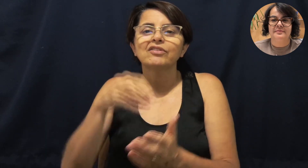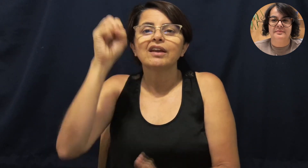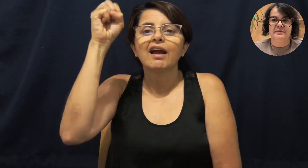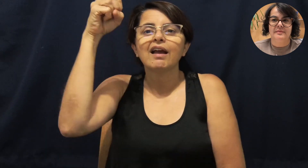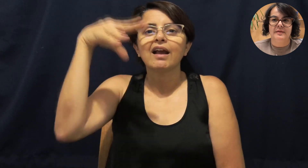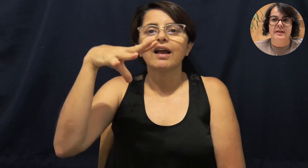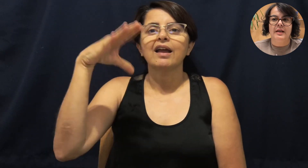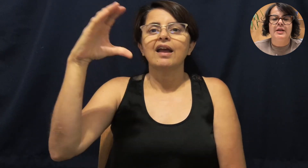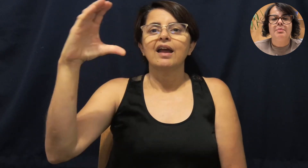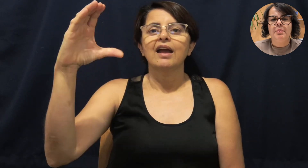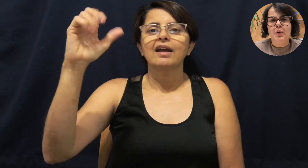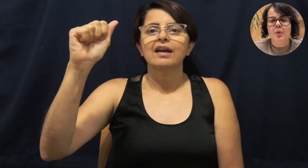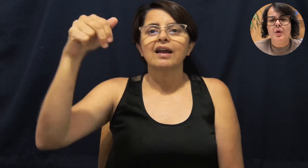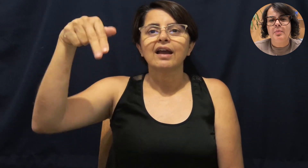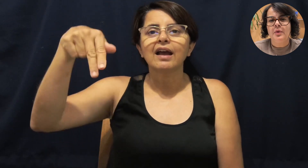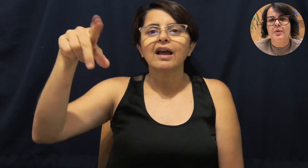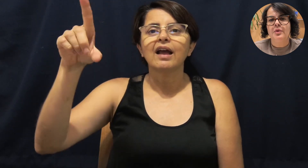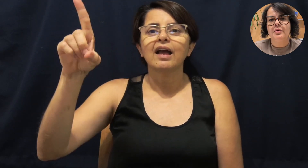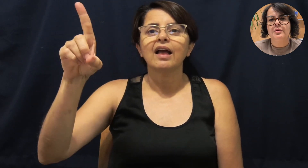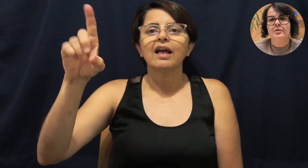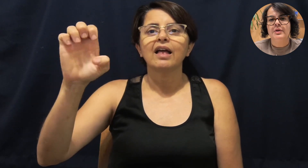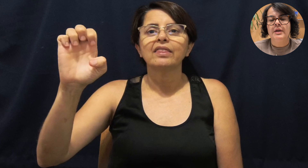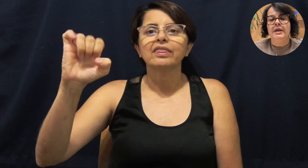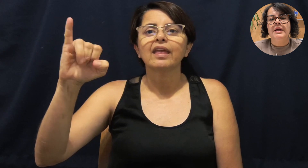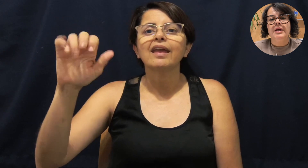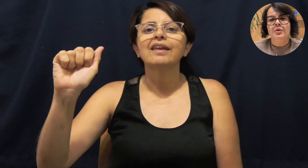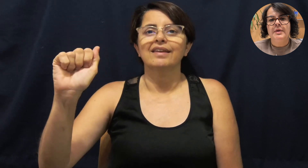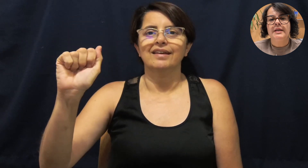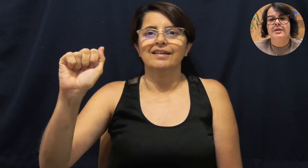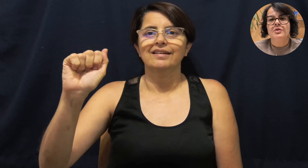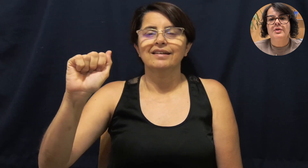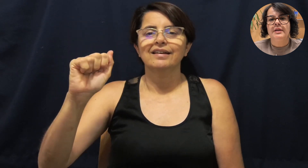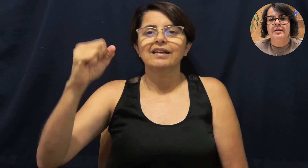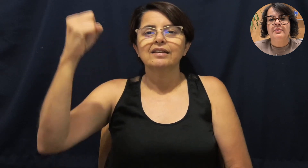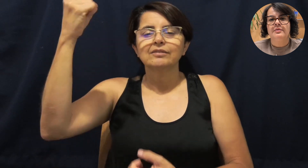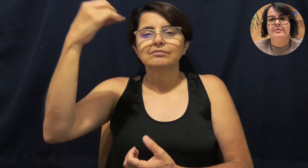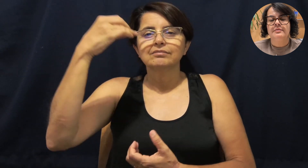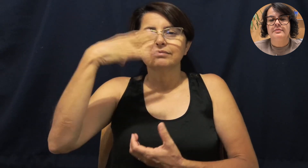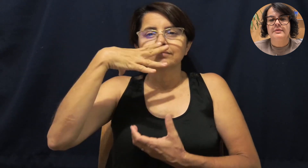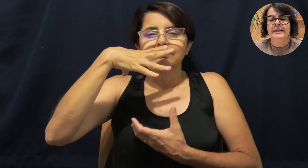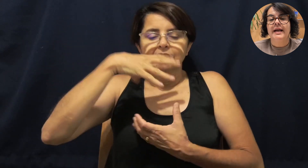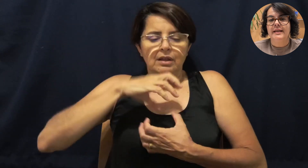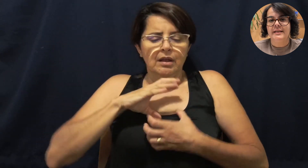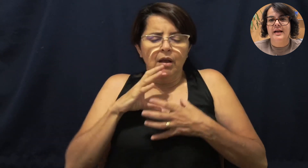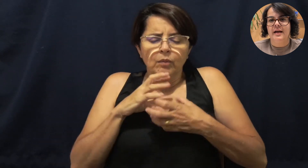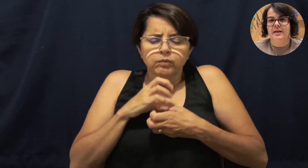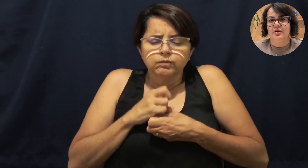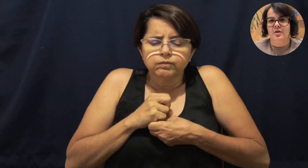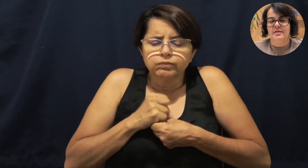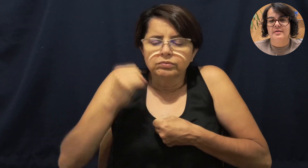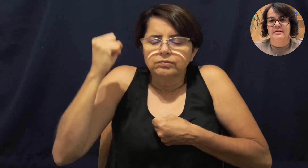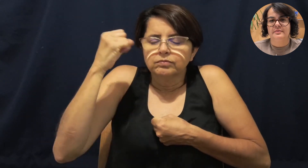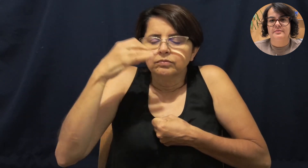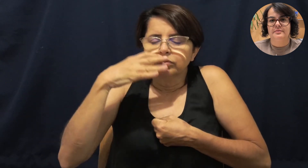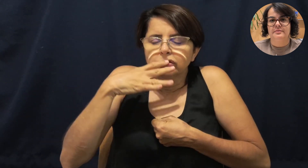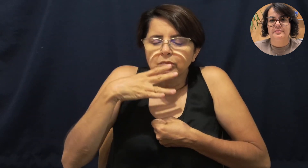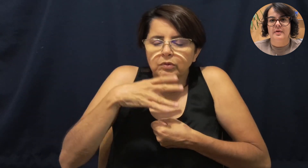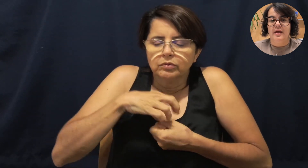candeia que pouco a pouco ilumina a escuridão que ainda há em